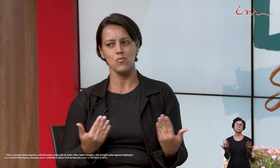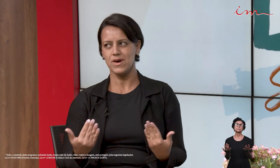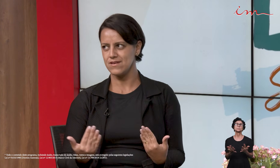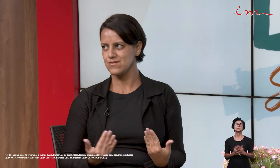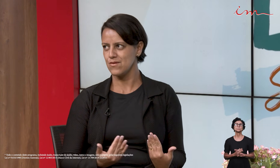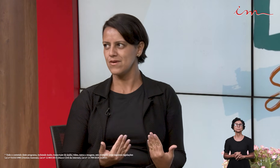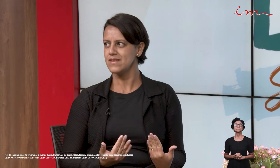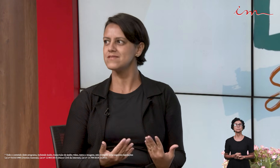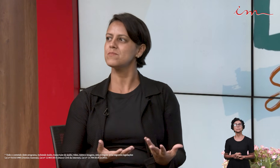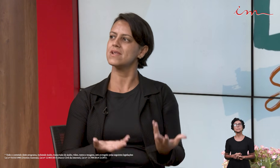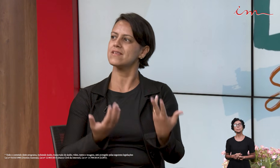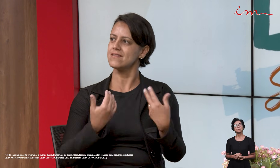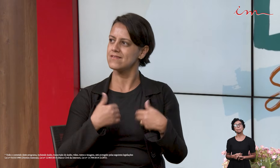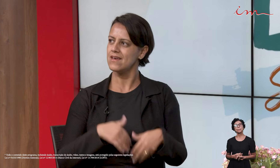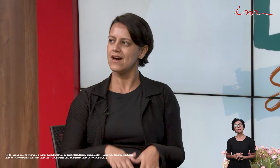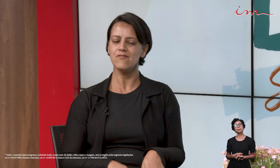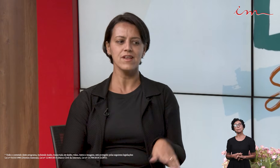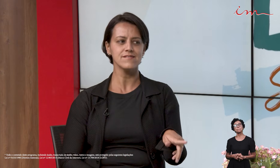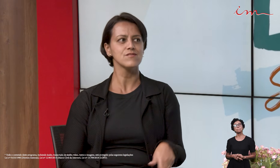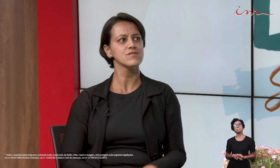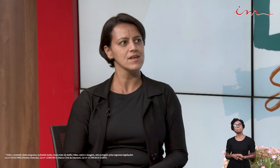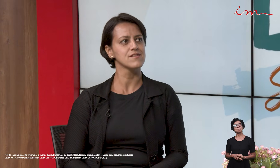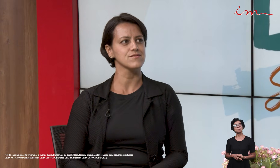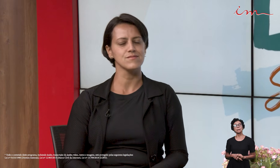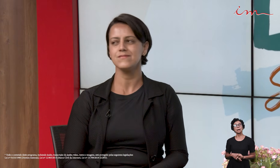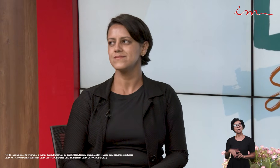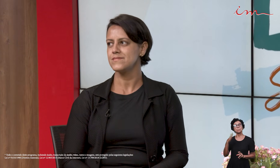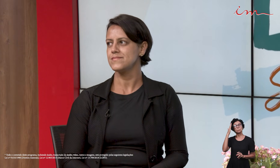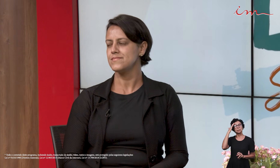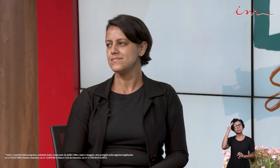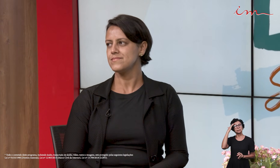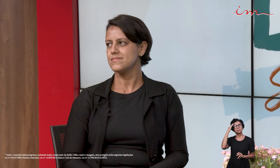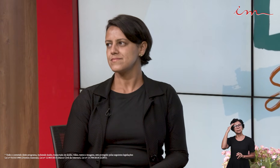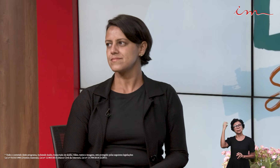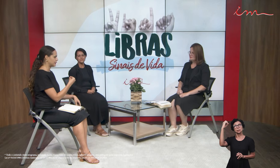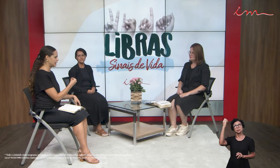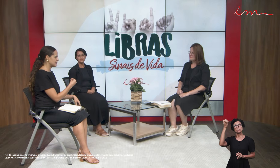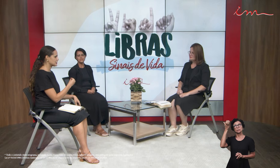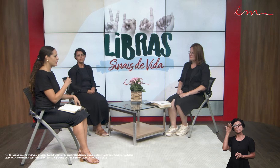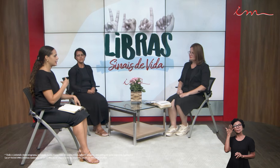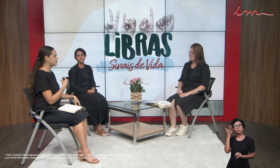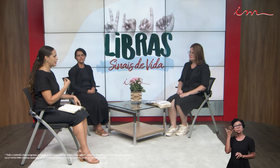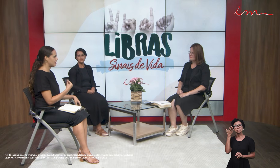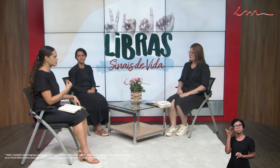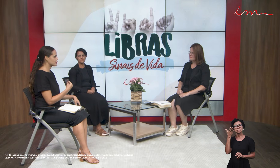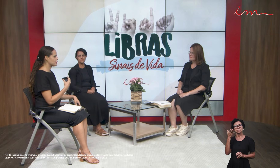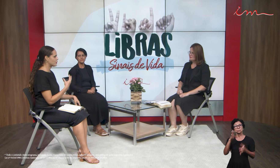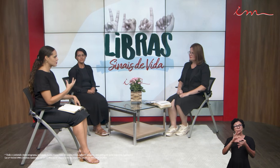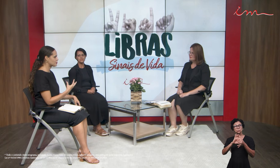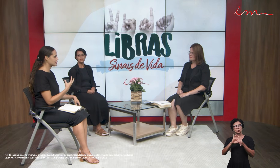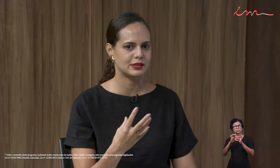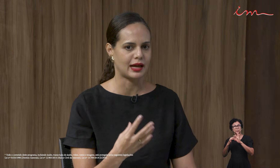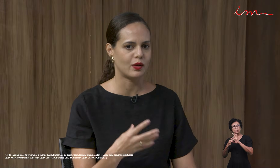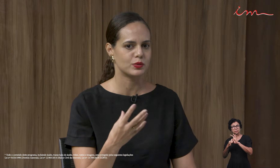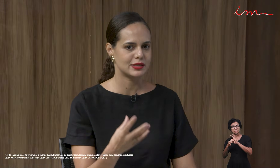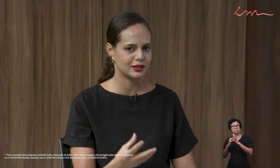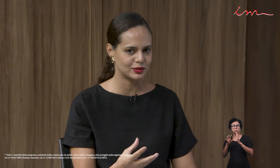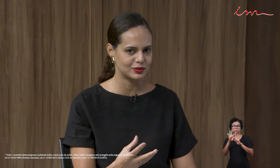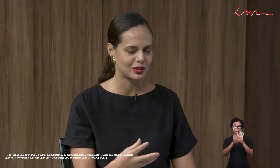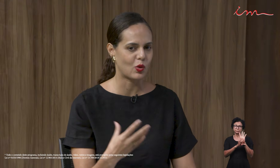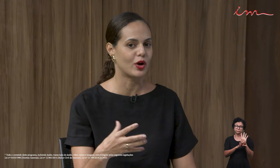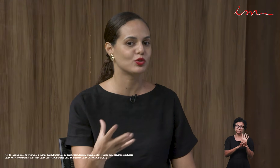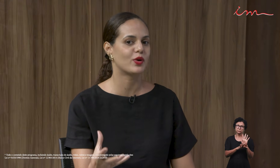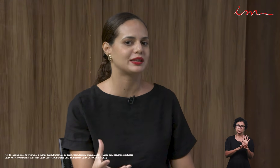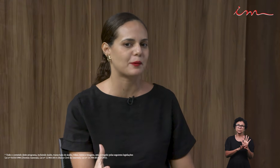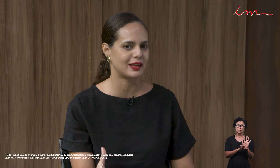essas comparações para trazer a revelação do texto. Isso. E tudo isso que a gente está falando aqui são elementos que os irmãos podem estar